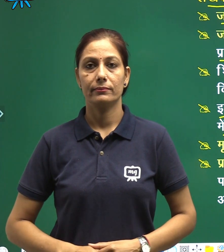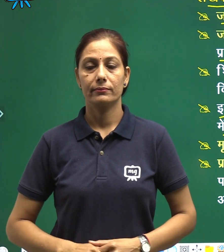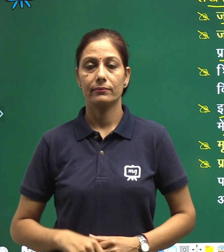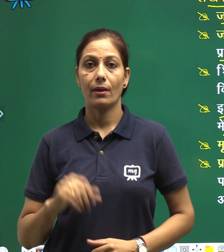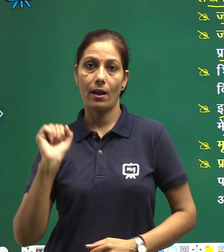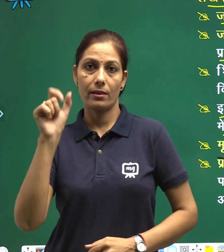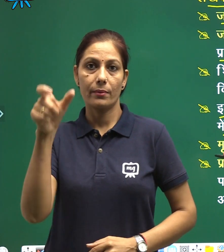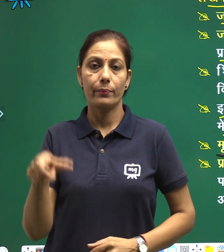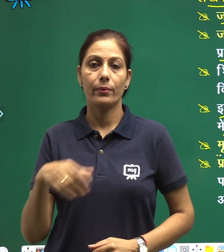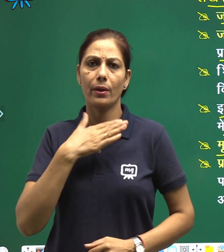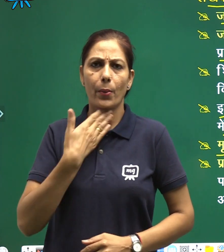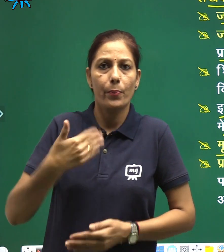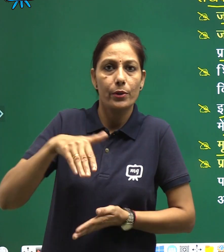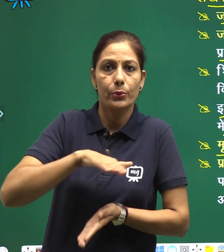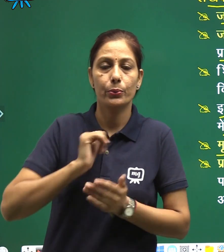इनकी मृत्यु